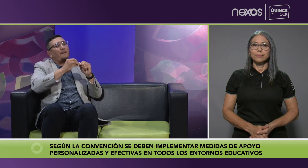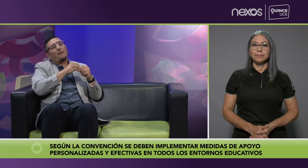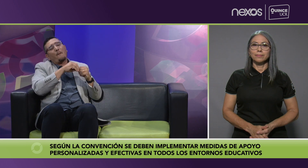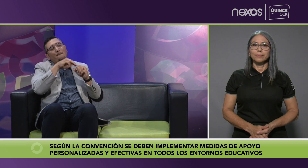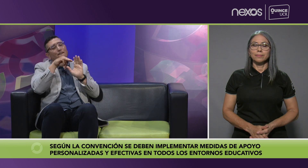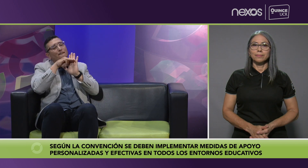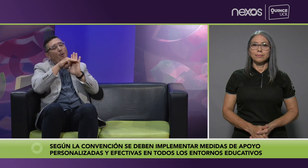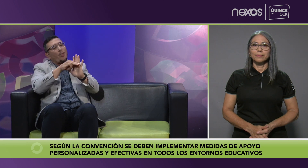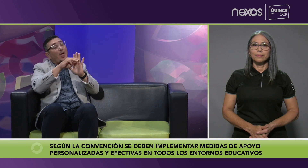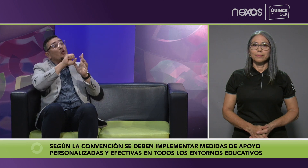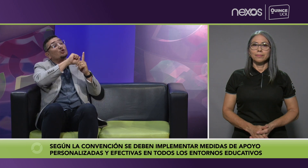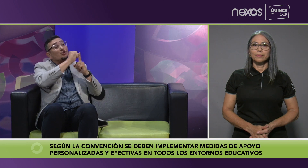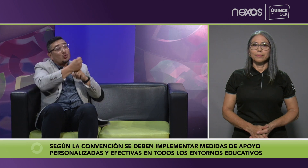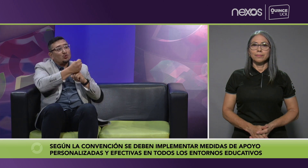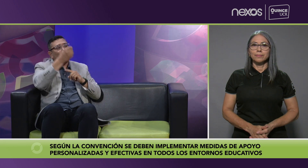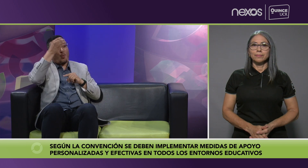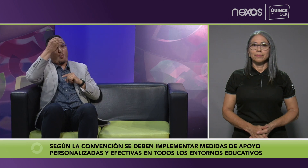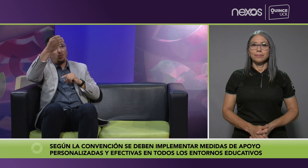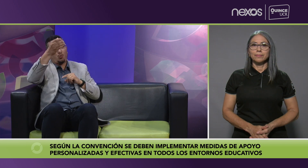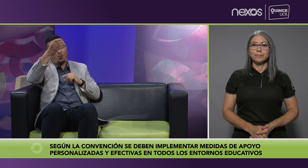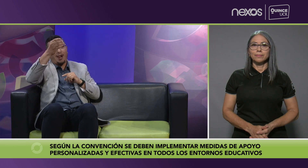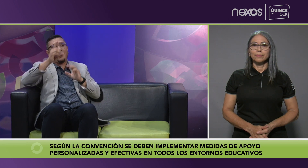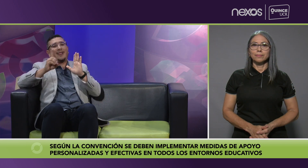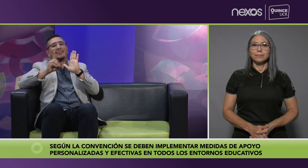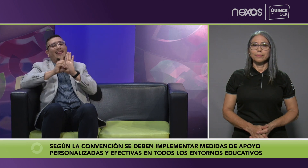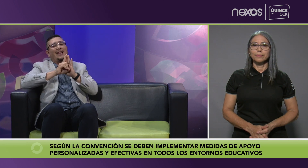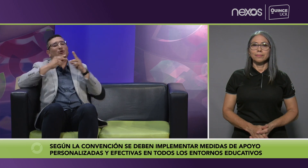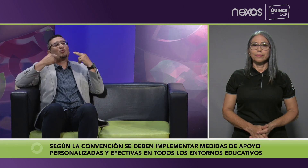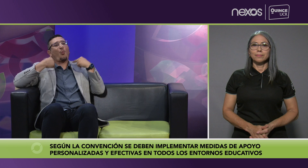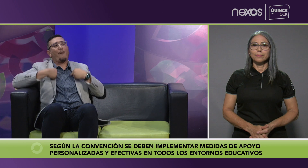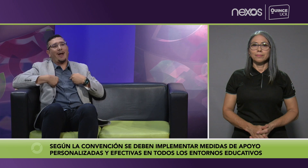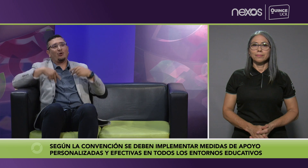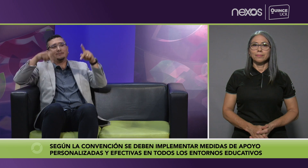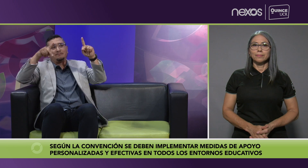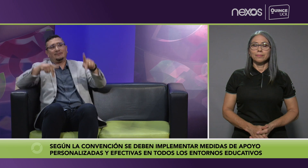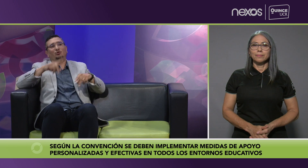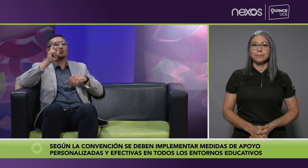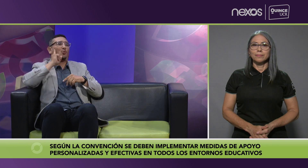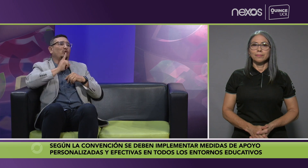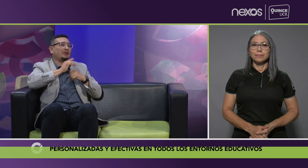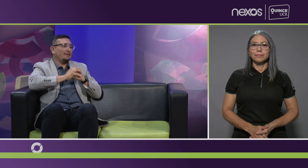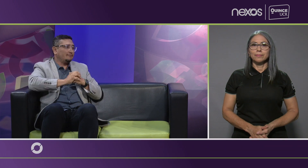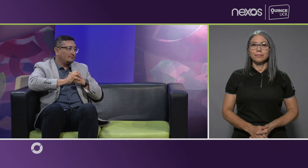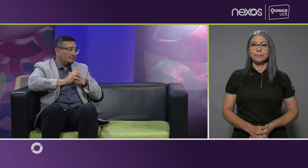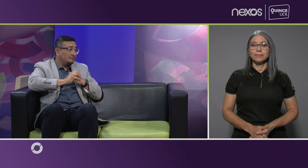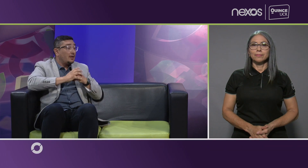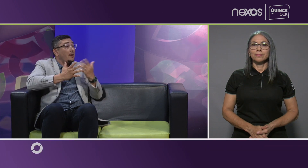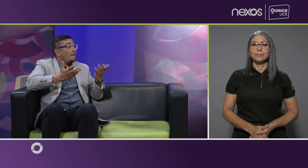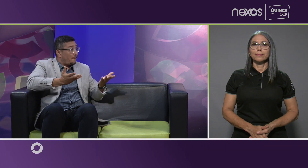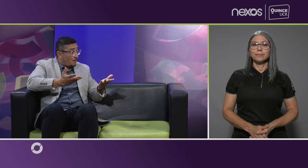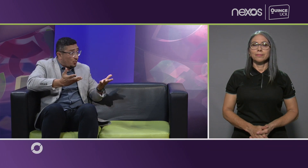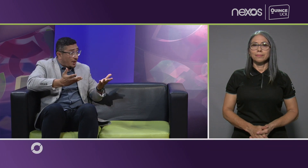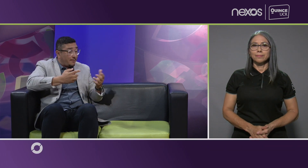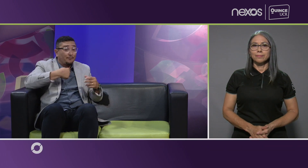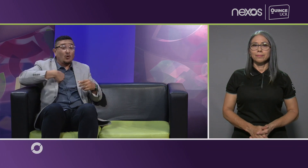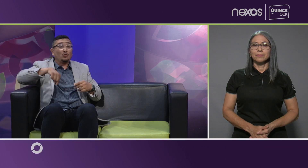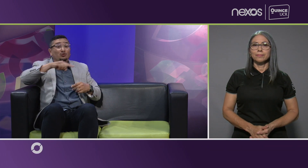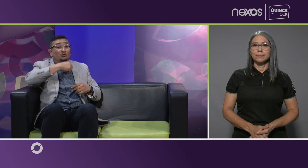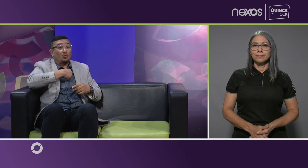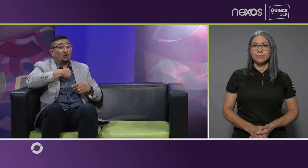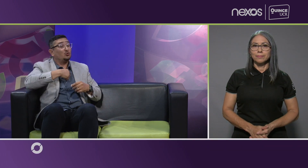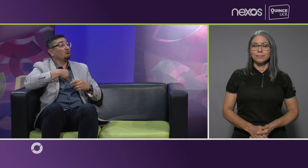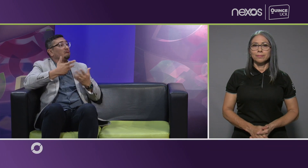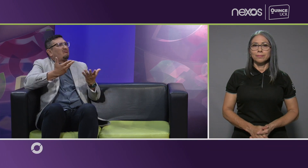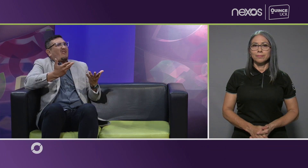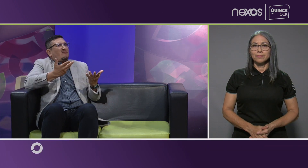que sí ha ido cambiando en el tiempo. Ahora es un enfoque sociocultural, un perfil